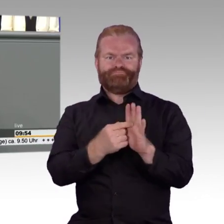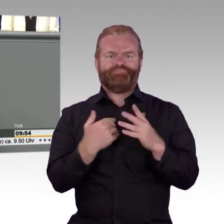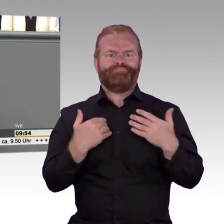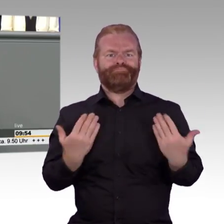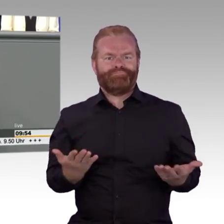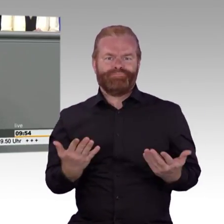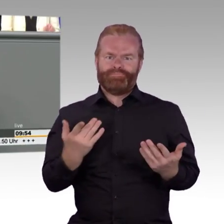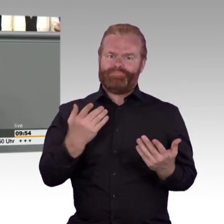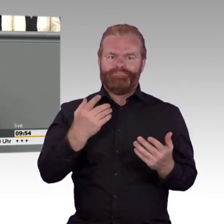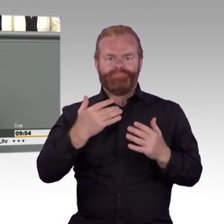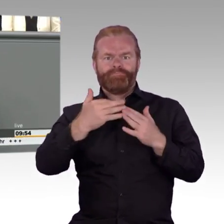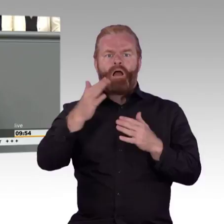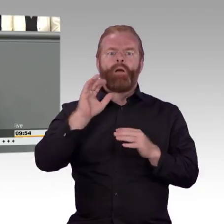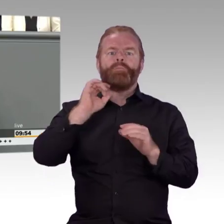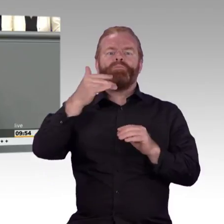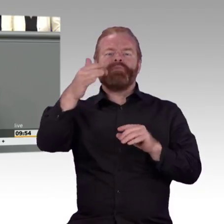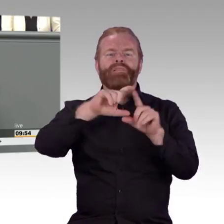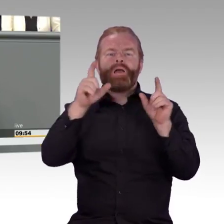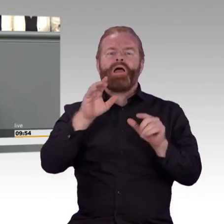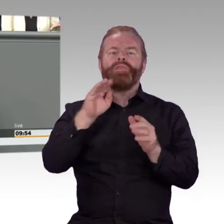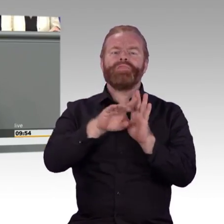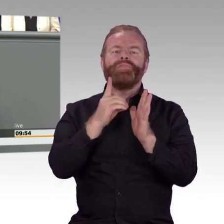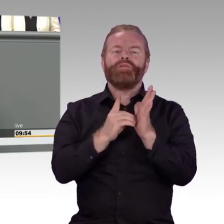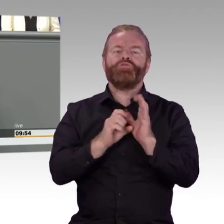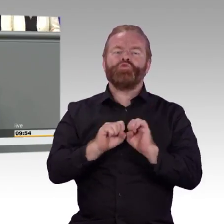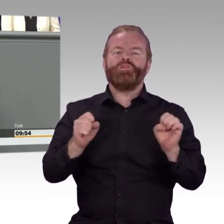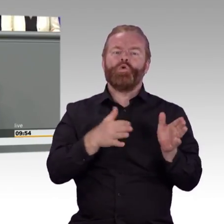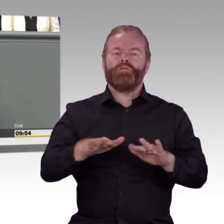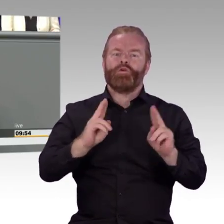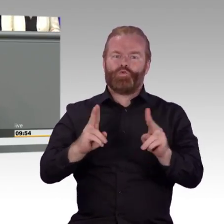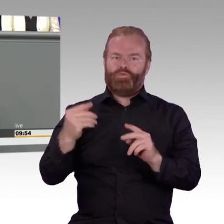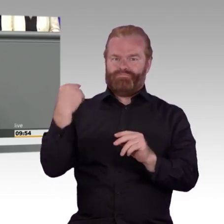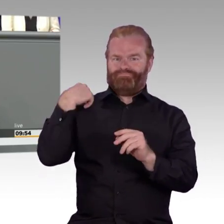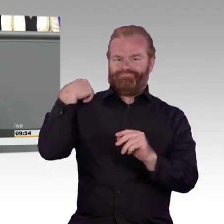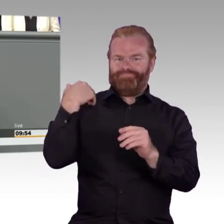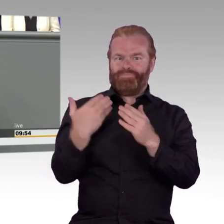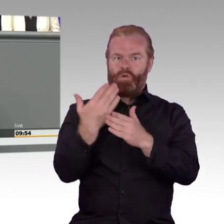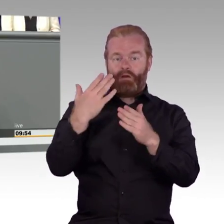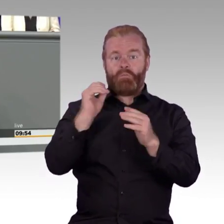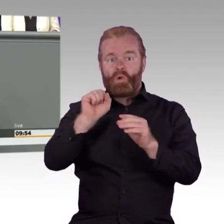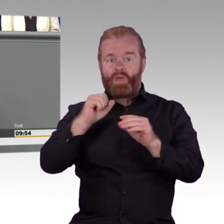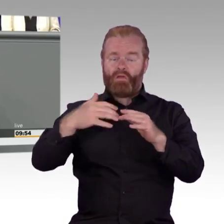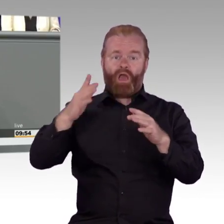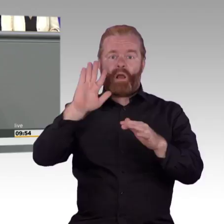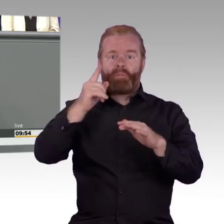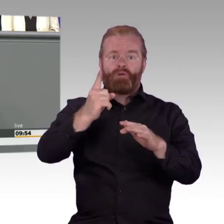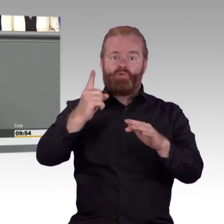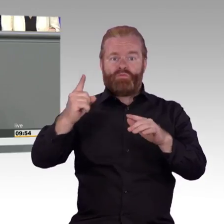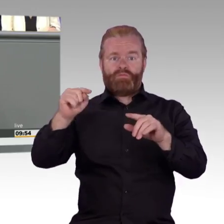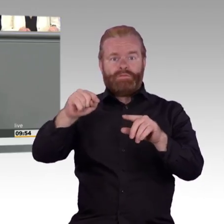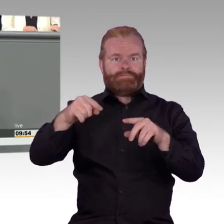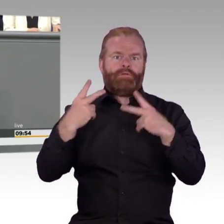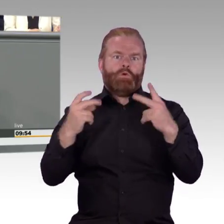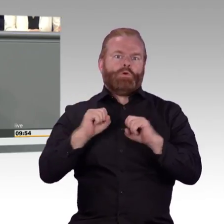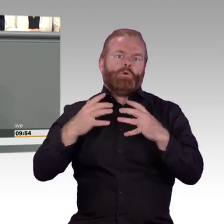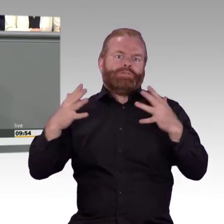Durch die Frage der Begrenzung der Streitwerte und durch die Begrenzung auch der Deckelung der Streitwerte. Da helfen wir vielen Menschen, die sich